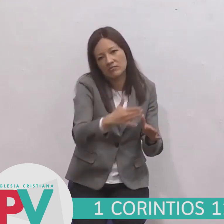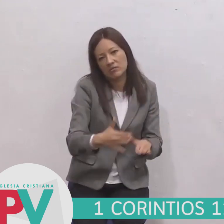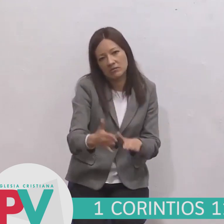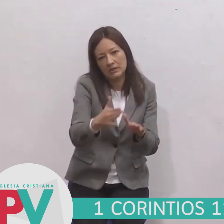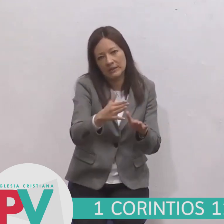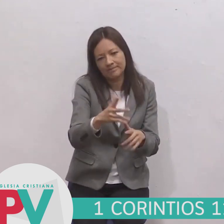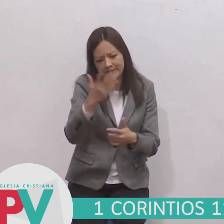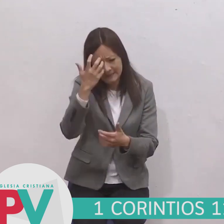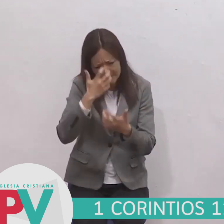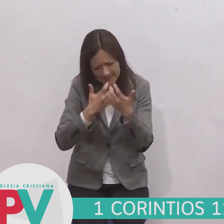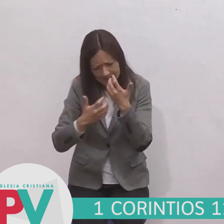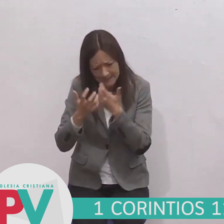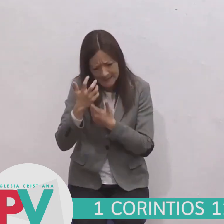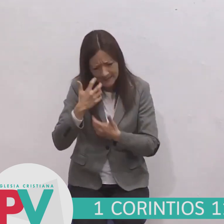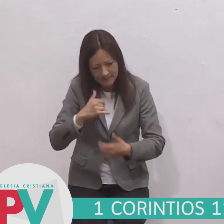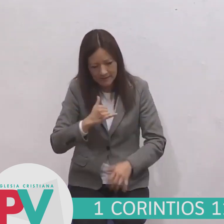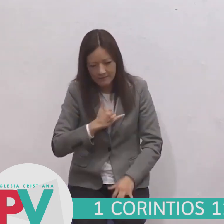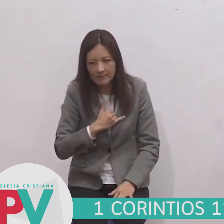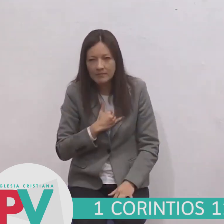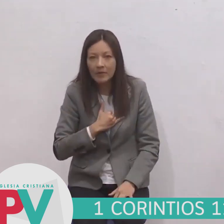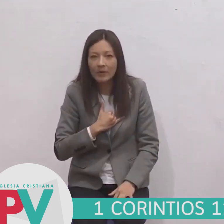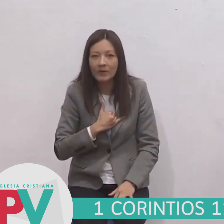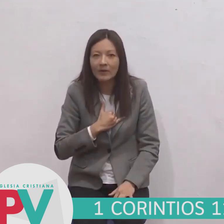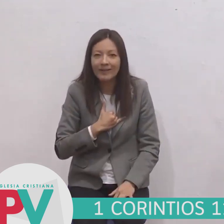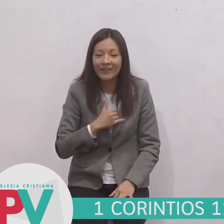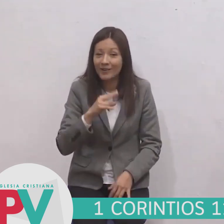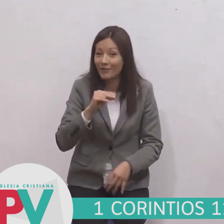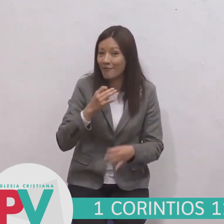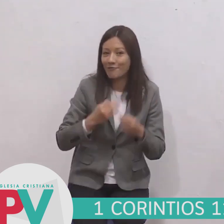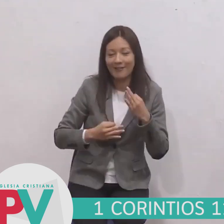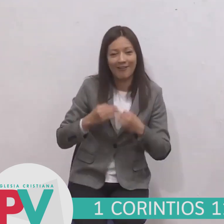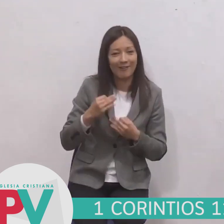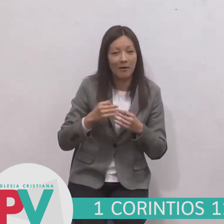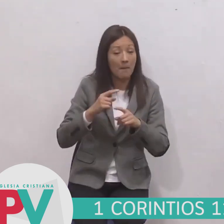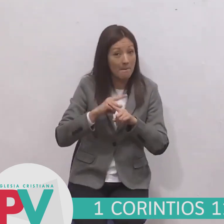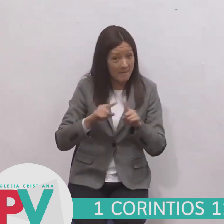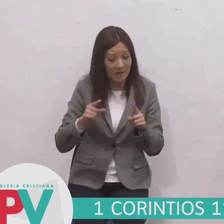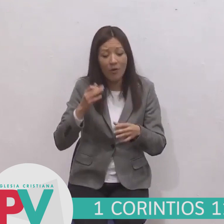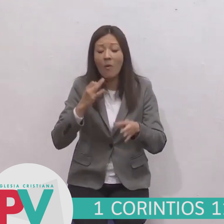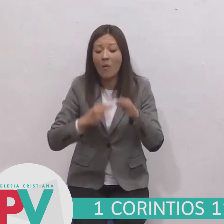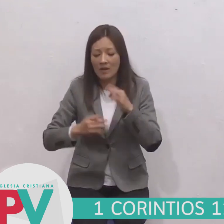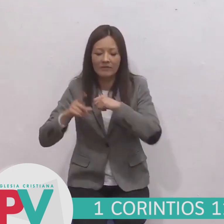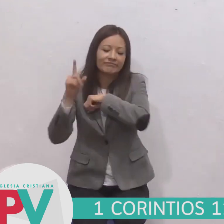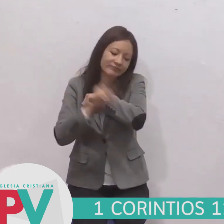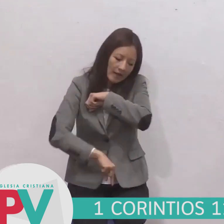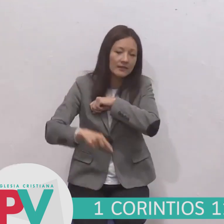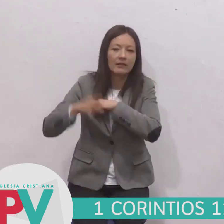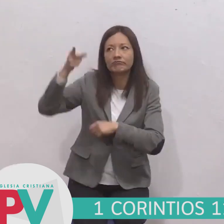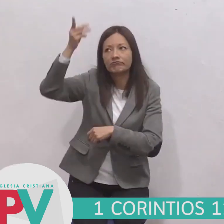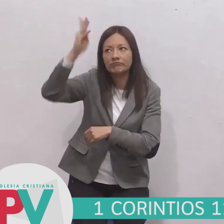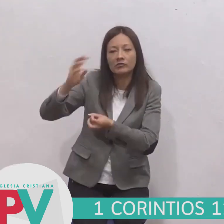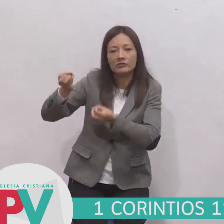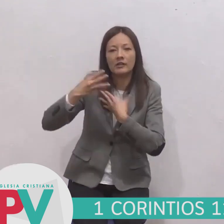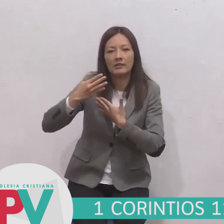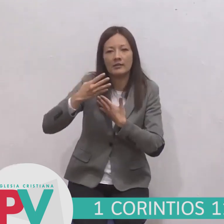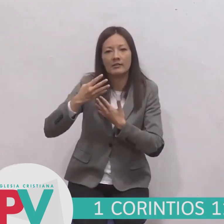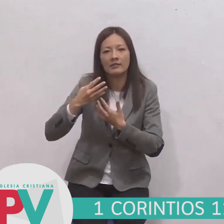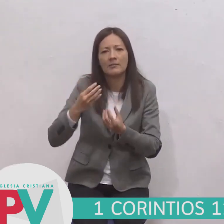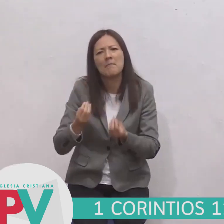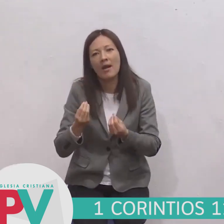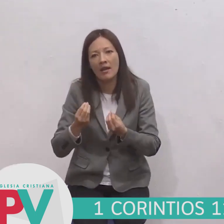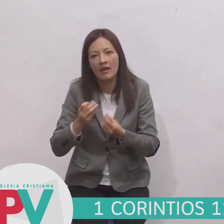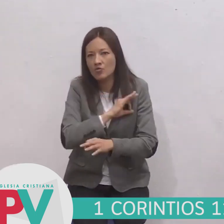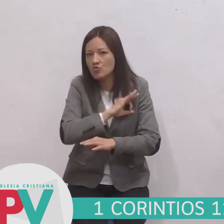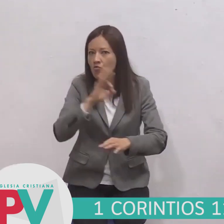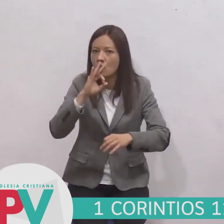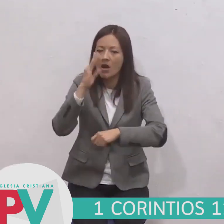nos examinamos a nosotros mismos, no seríamos juzgados. Mas siendo juzgados somos castigados por el Señor para que no seamos